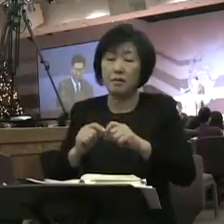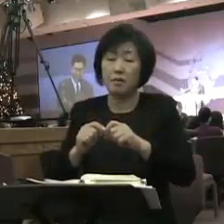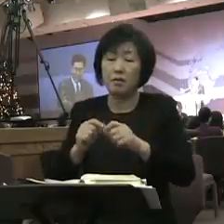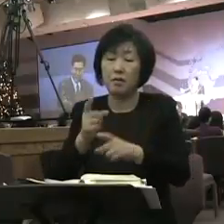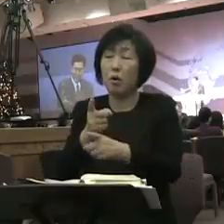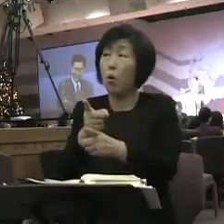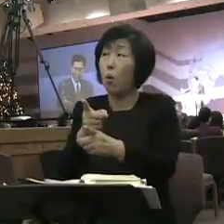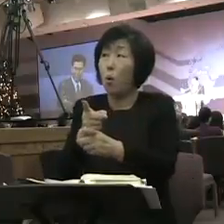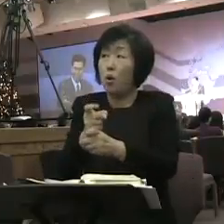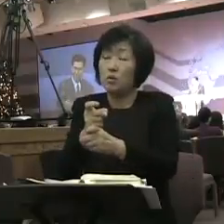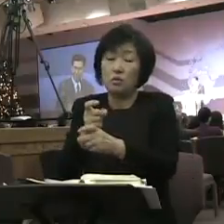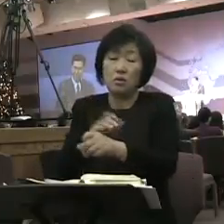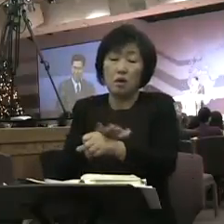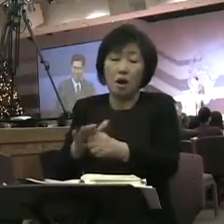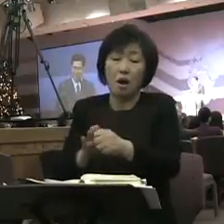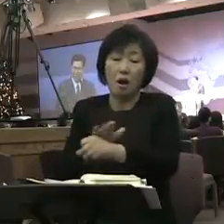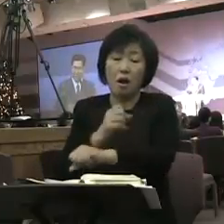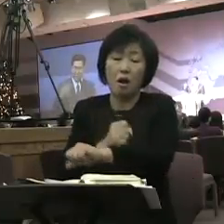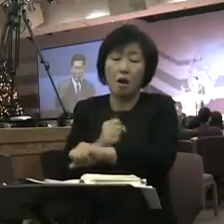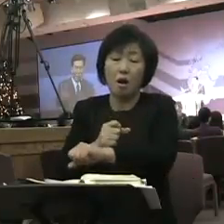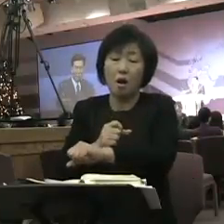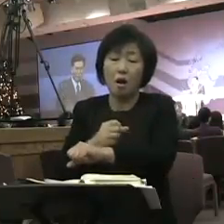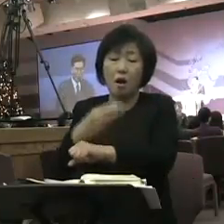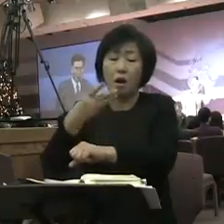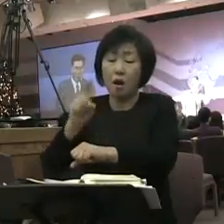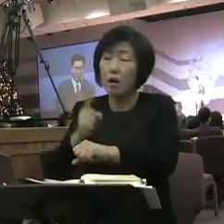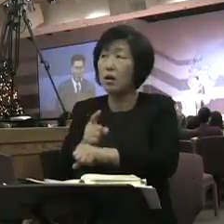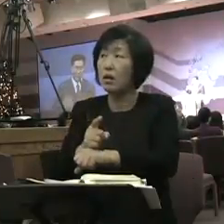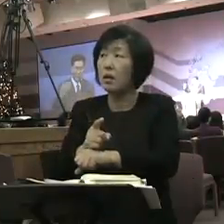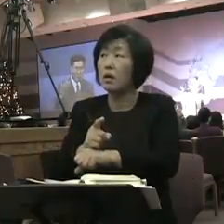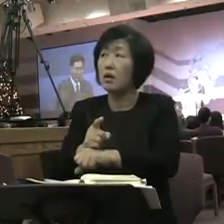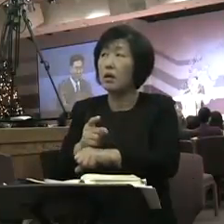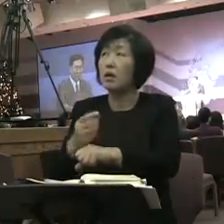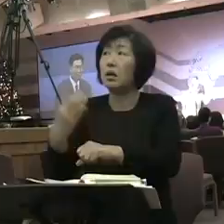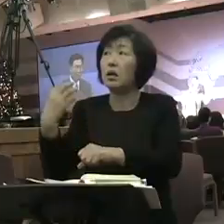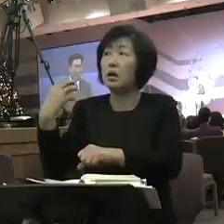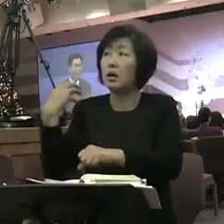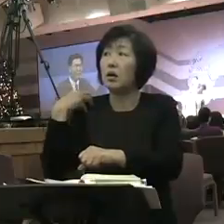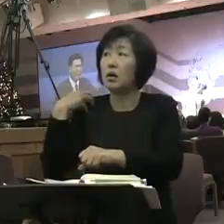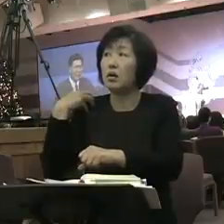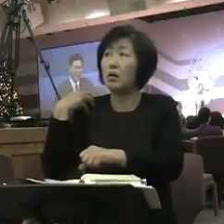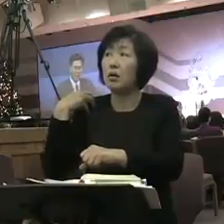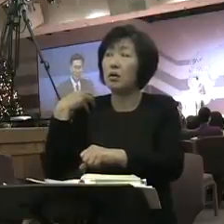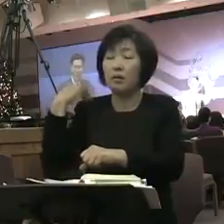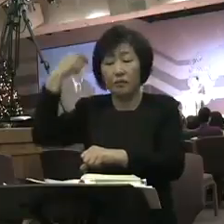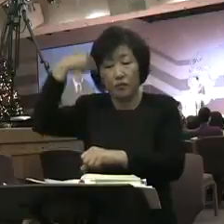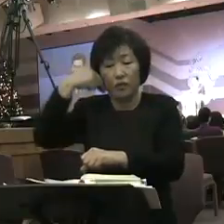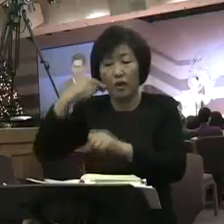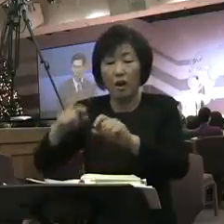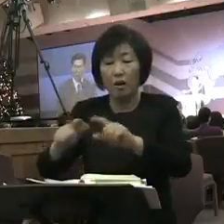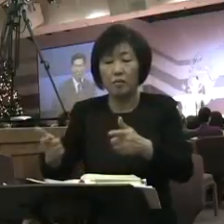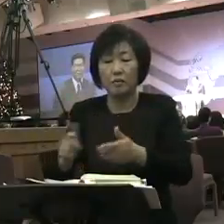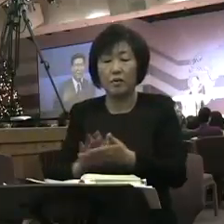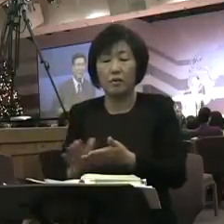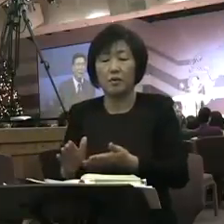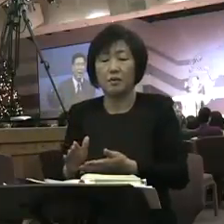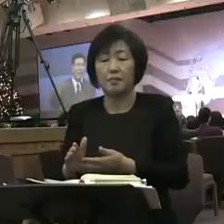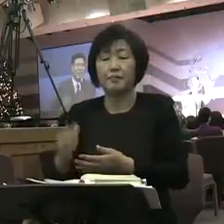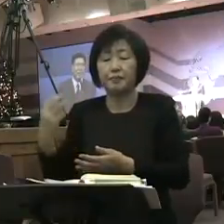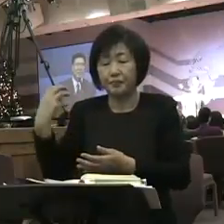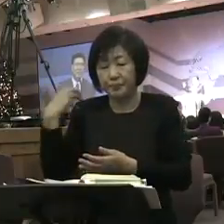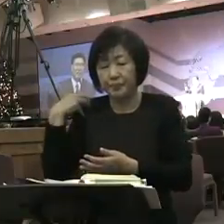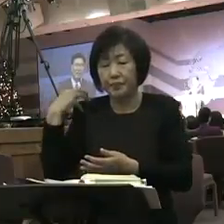원수를 사랑하라 해요. 이건 의무이고 이건 책임입니다. feeling이 아닙니다. 우리의